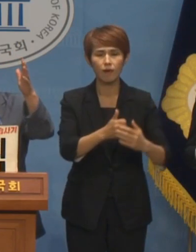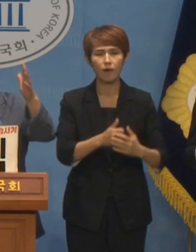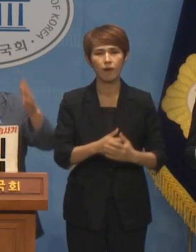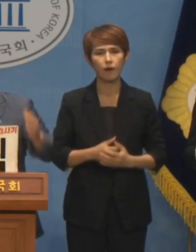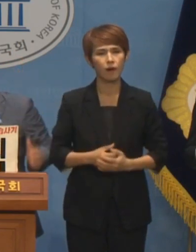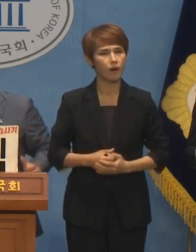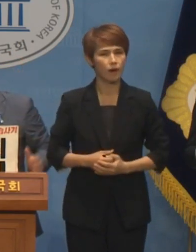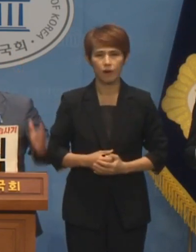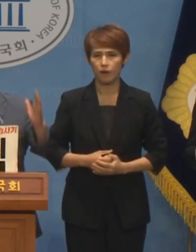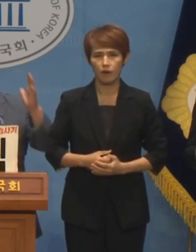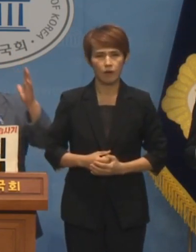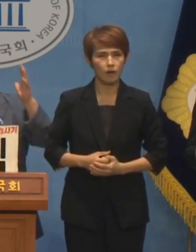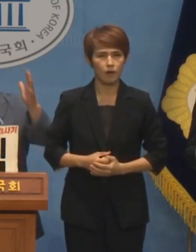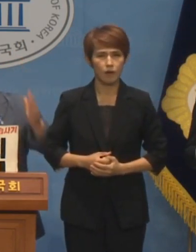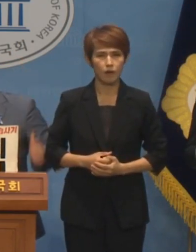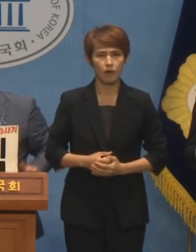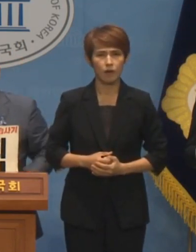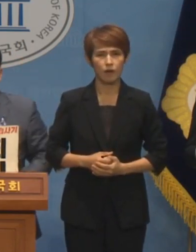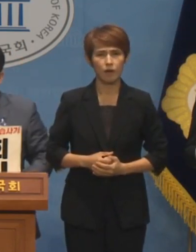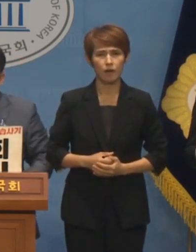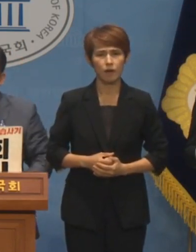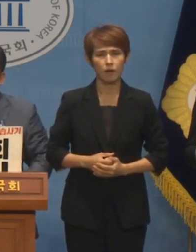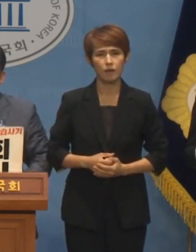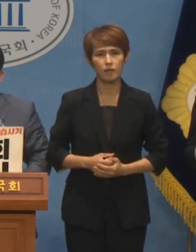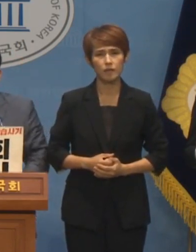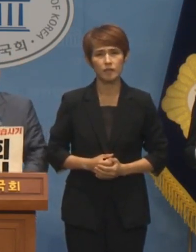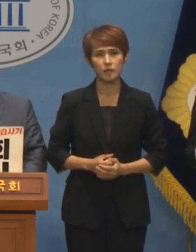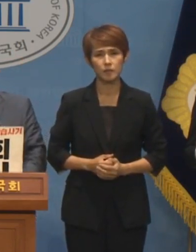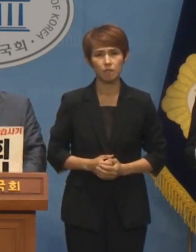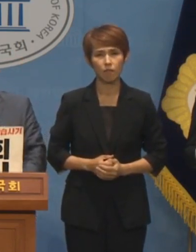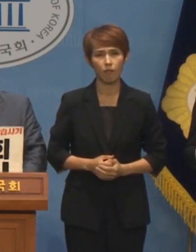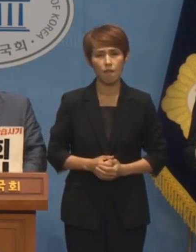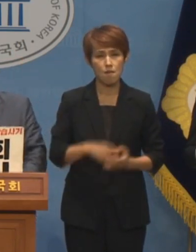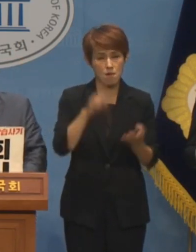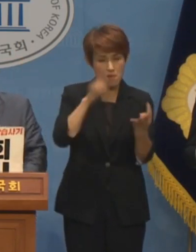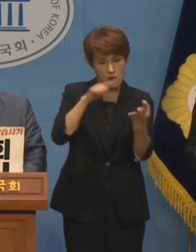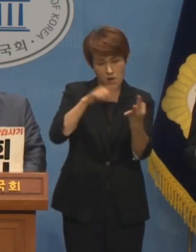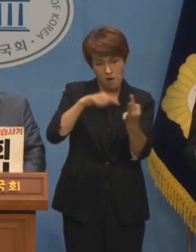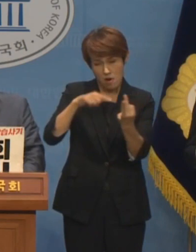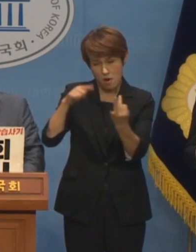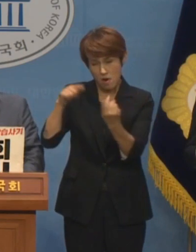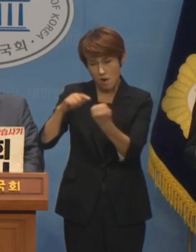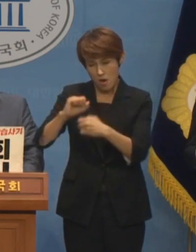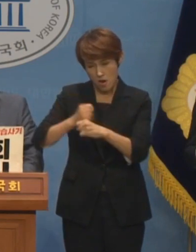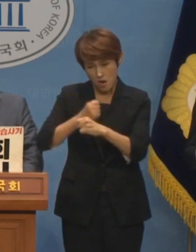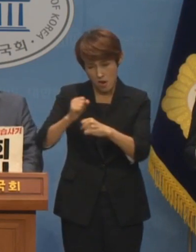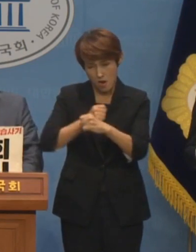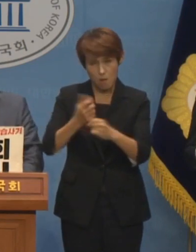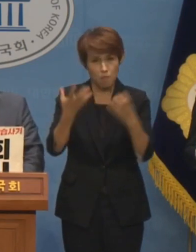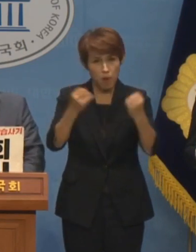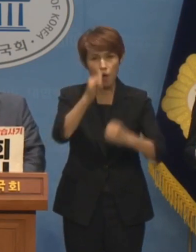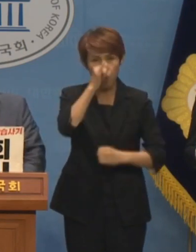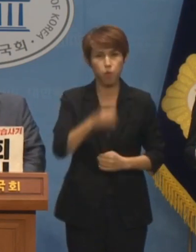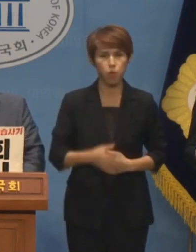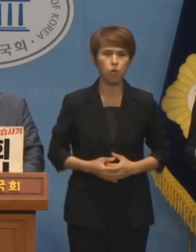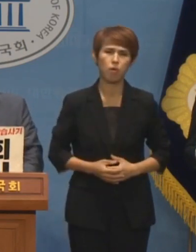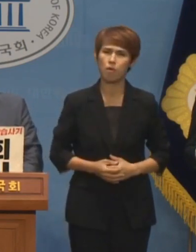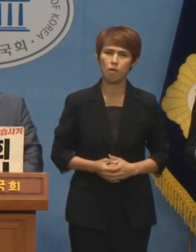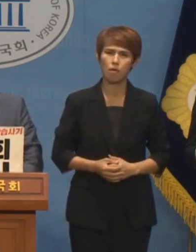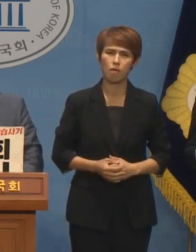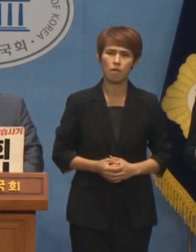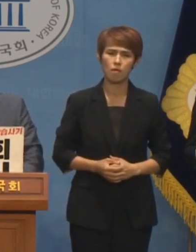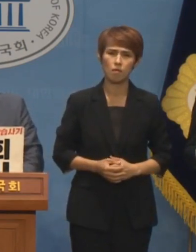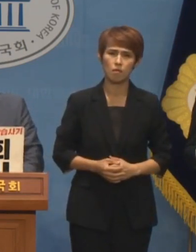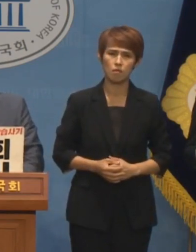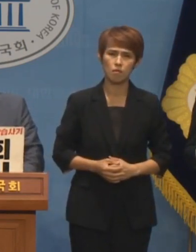조작하는, 그냥 지금 이 순간 생각해도 10가지의 중대한 조작과 그 팩트로 대부분 확인됐거나